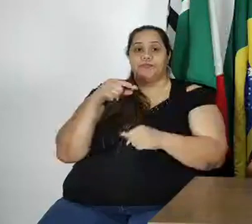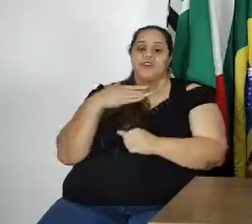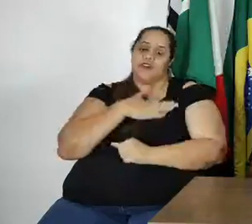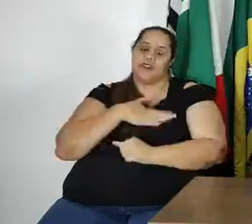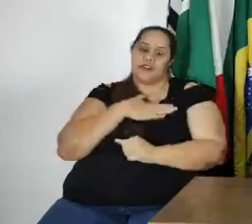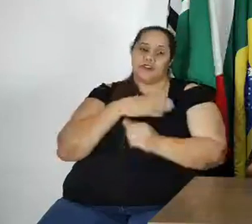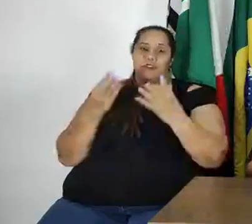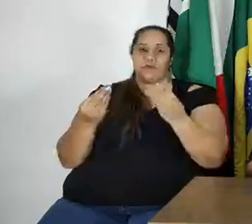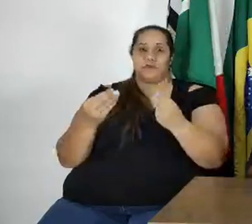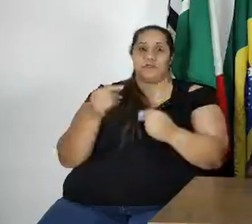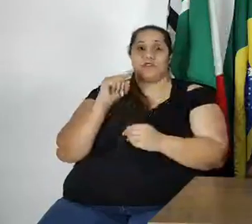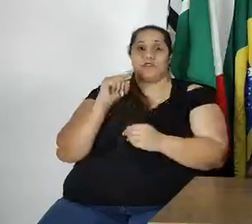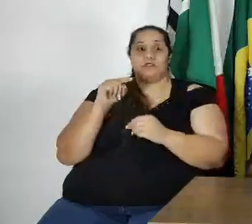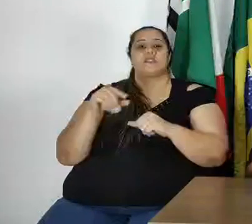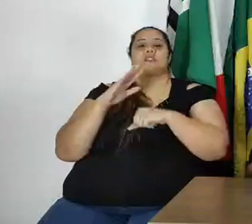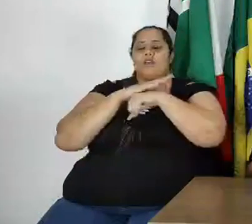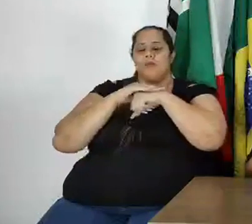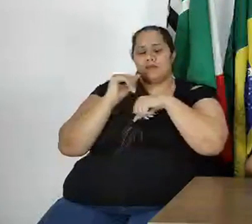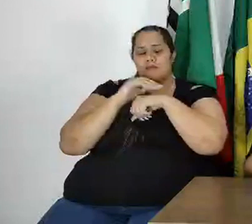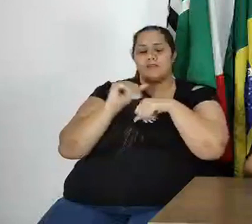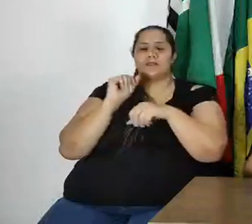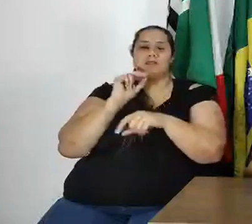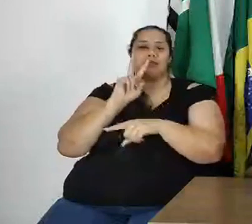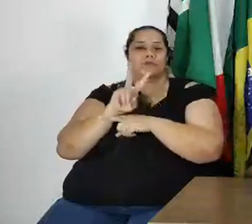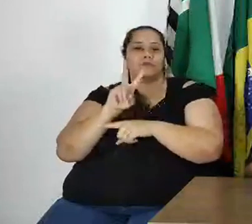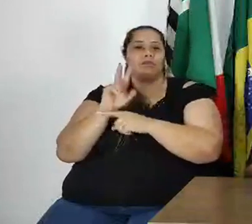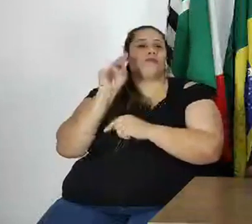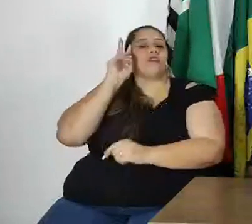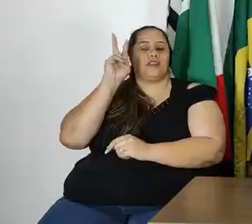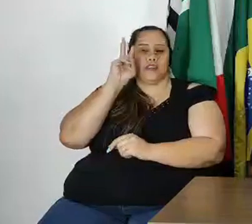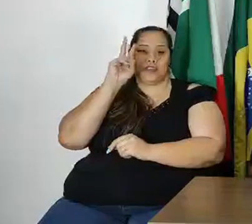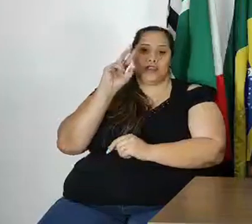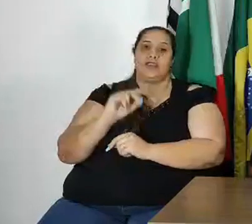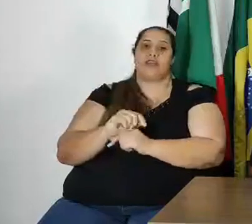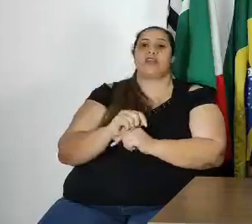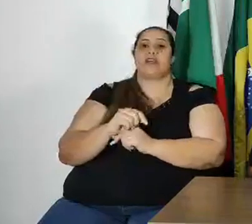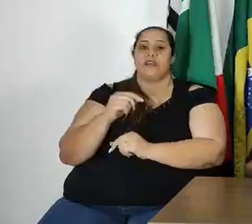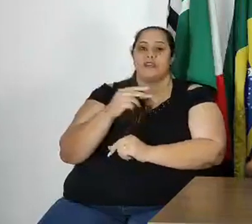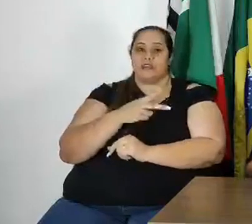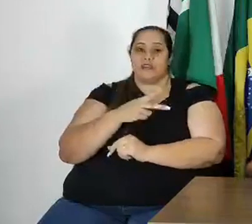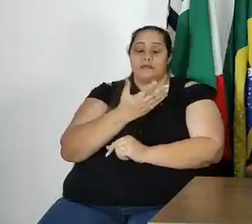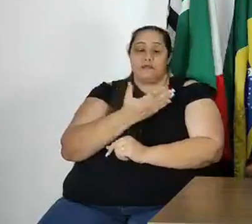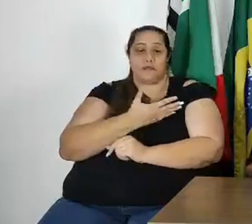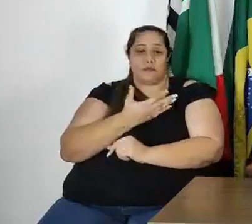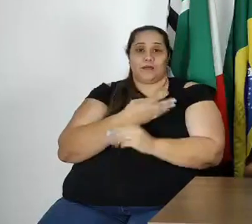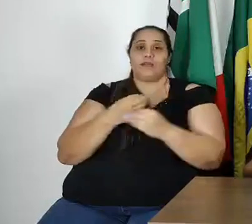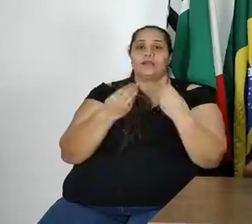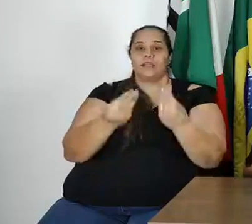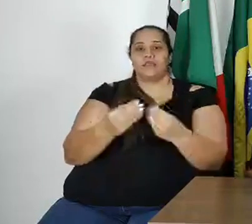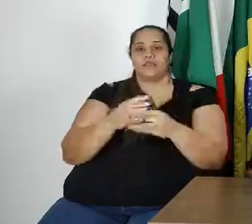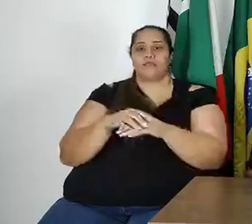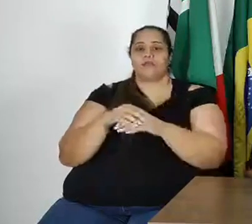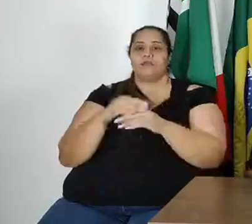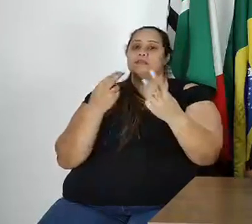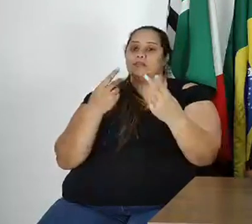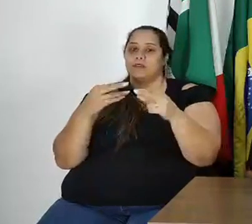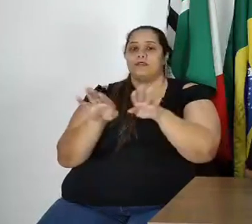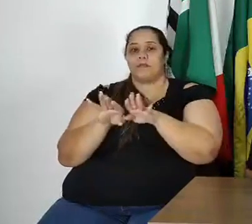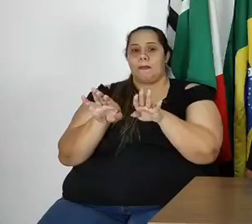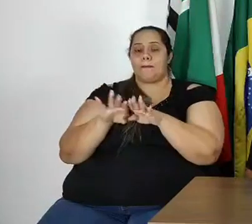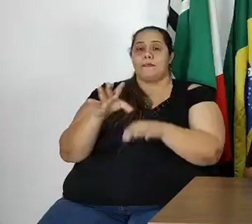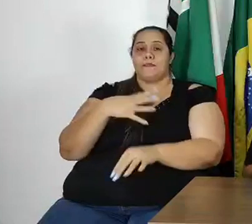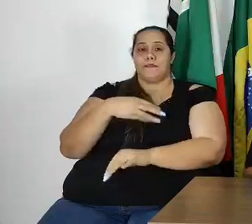vai cuidando, preservando, lembrando sempre daquele amigo. A gente tem que lembrar que Deus